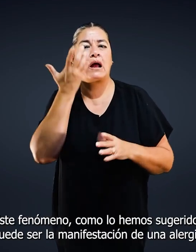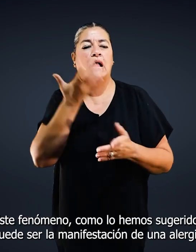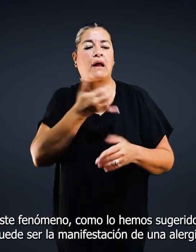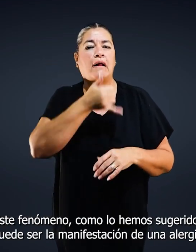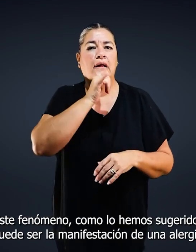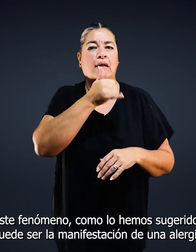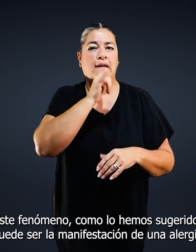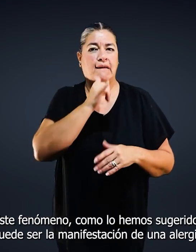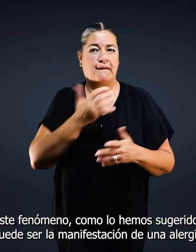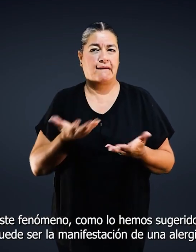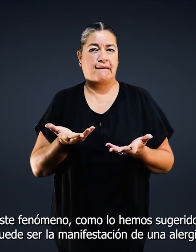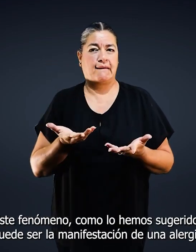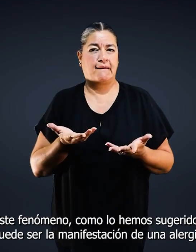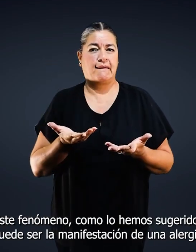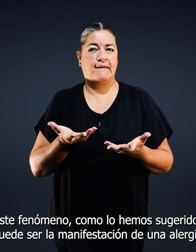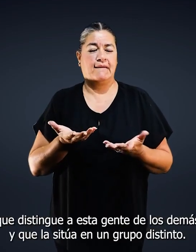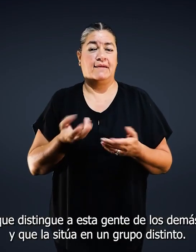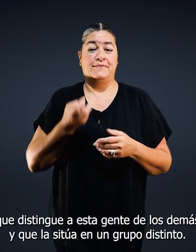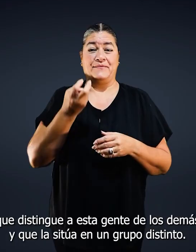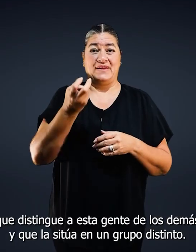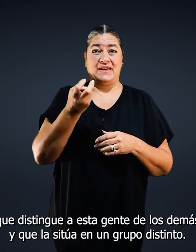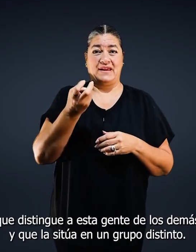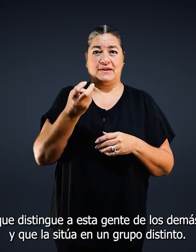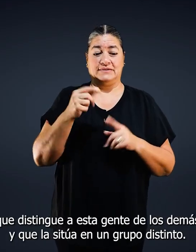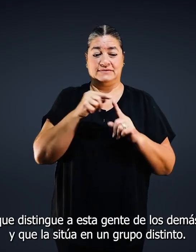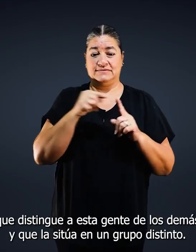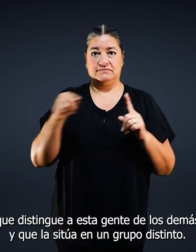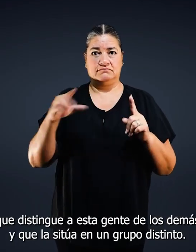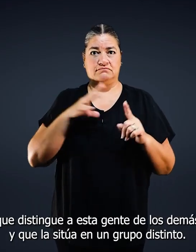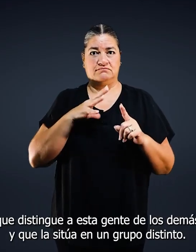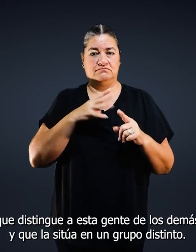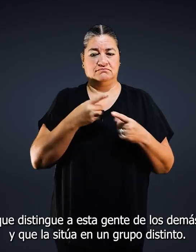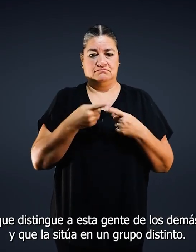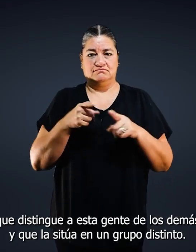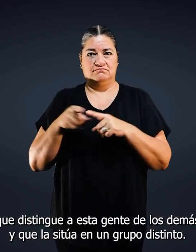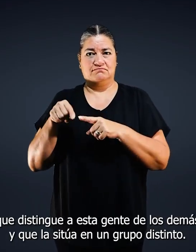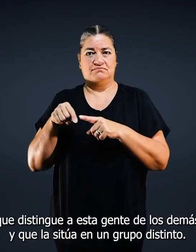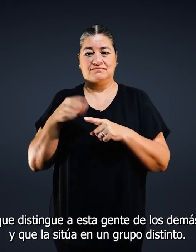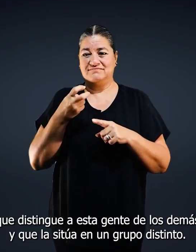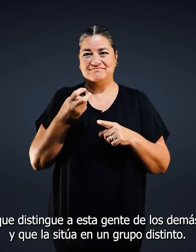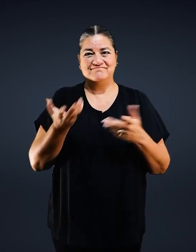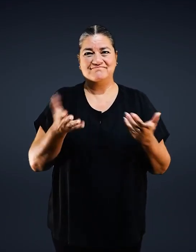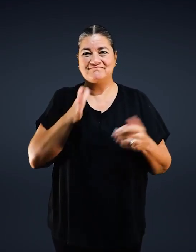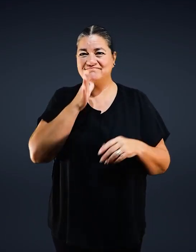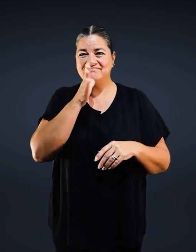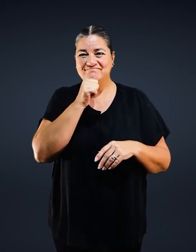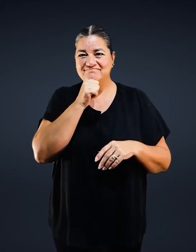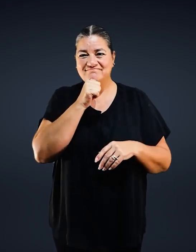sugerido, puede ser la manifestación de una alergia que distingue a esta gente de los demás y que la sitúa en un grupo distinto.